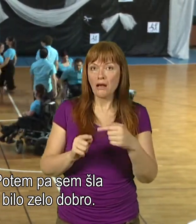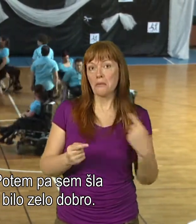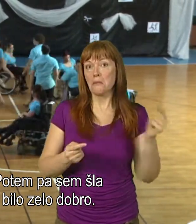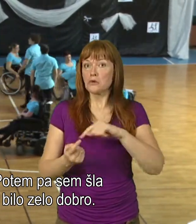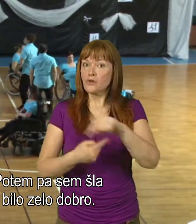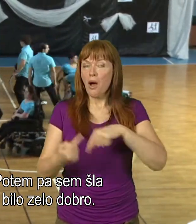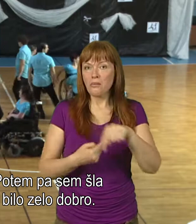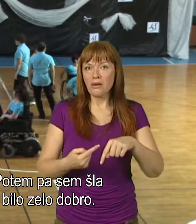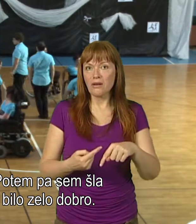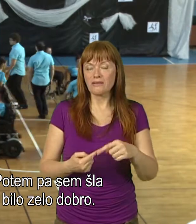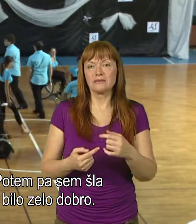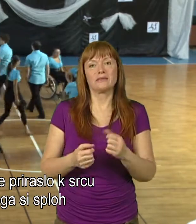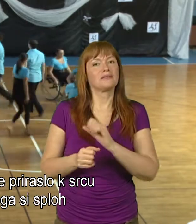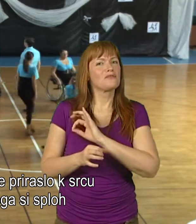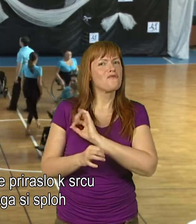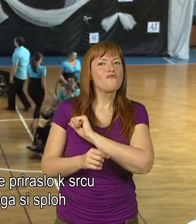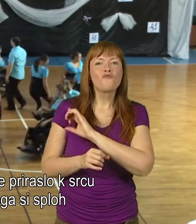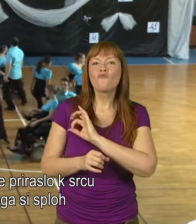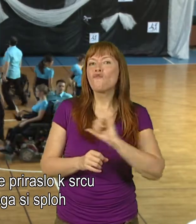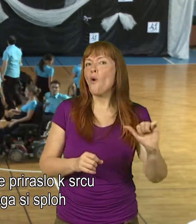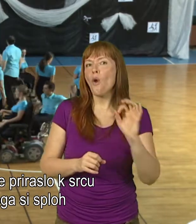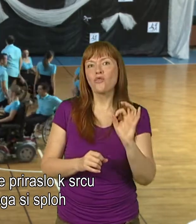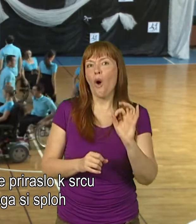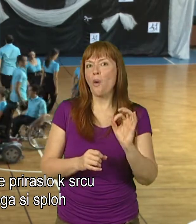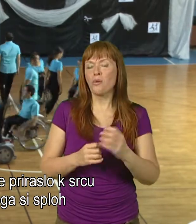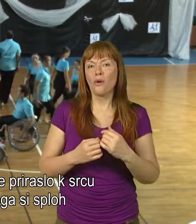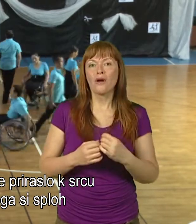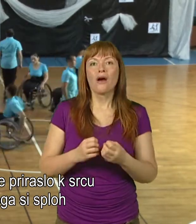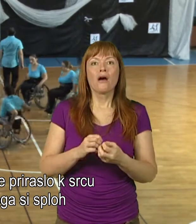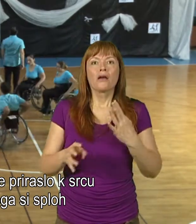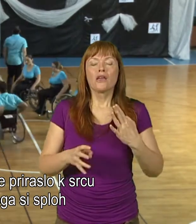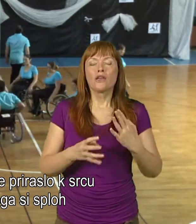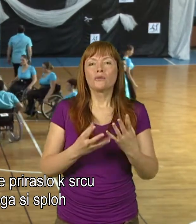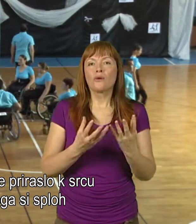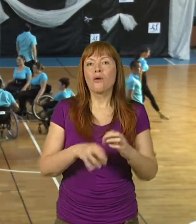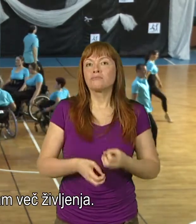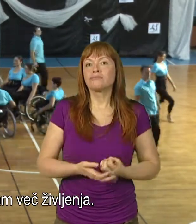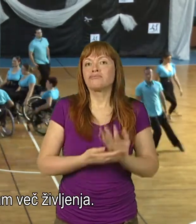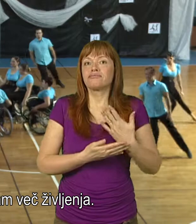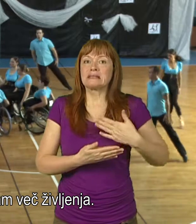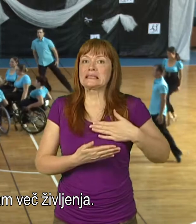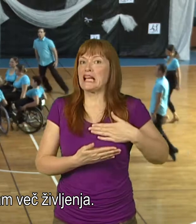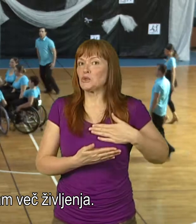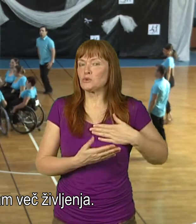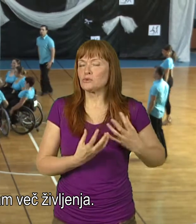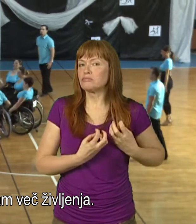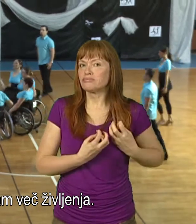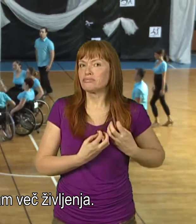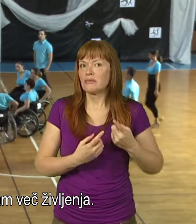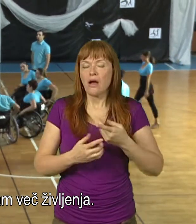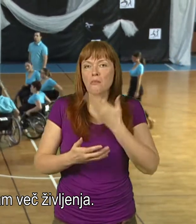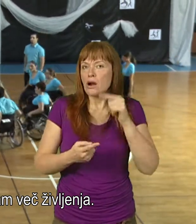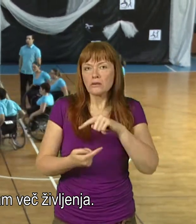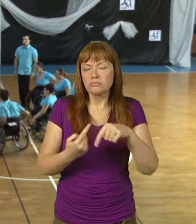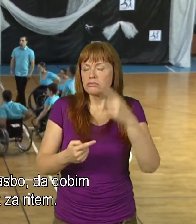je bilo ful dobro, In mi je v bistvu zelo hitro poraslo k srcu in brez tega v bistvu sploh si ne predstavljam več